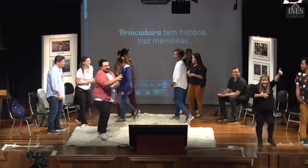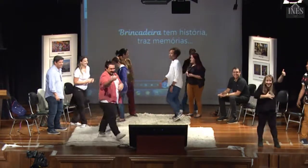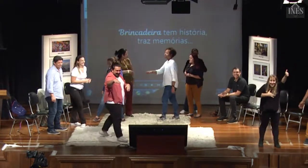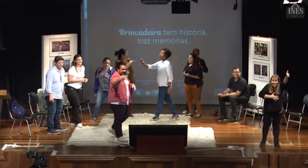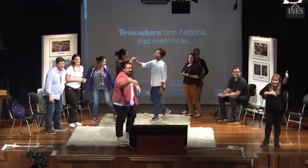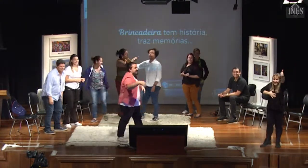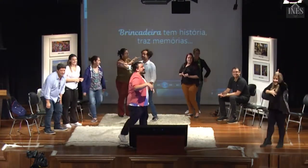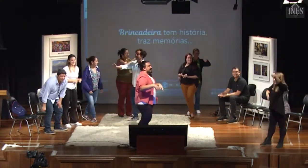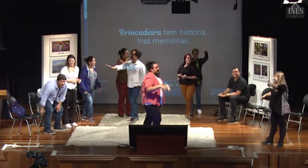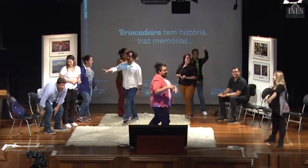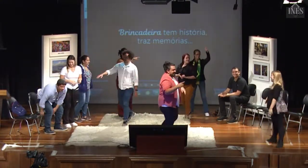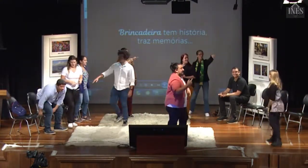Gostaram? Gostaram?